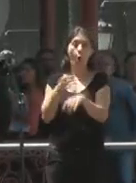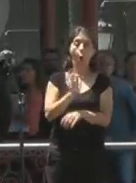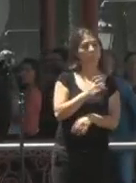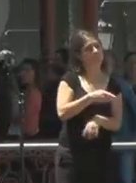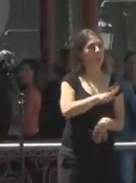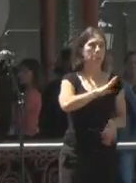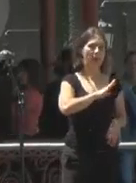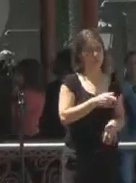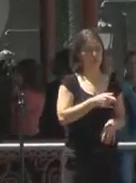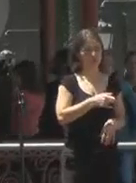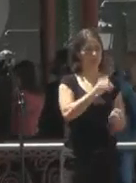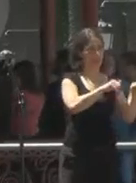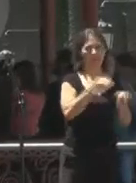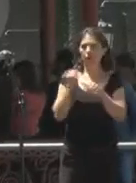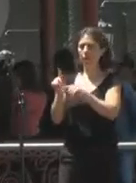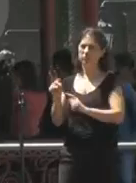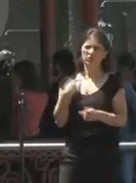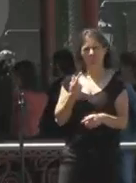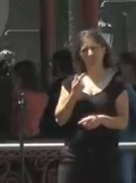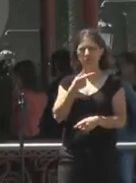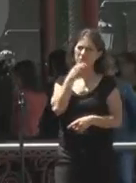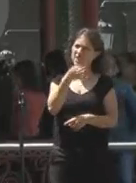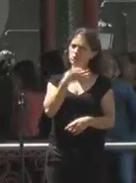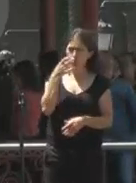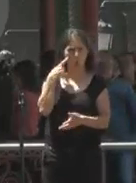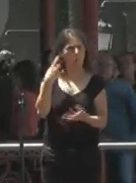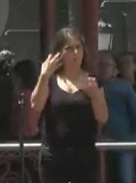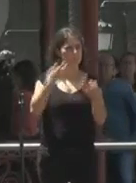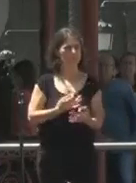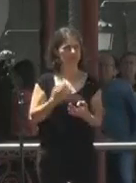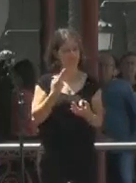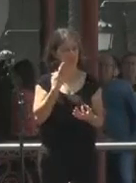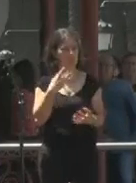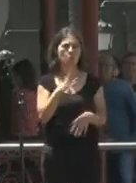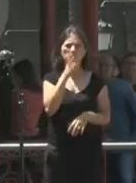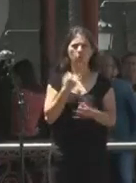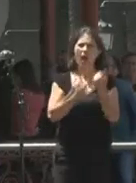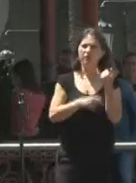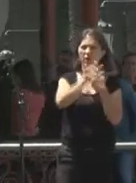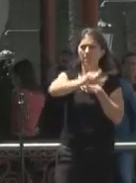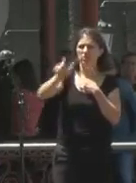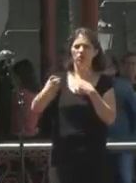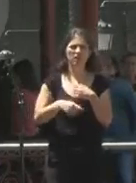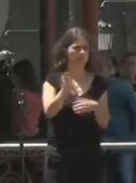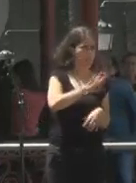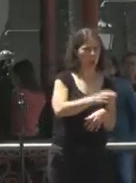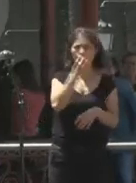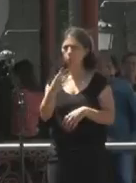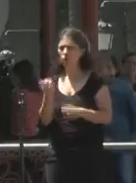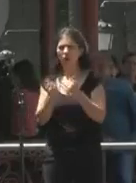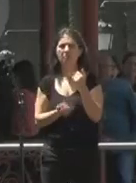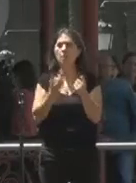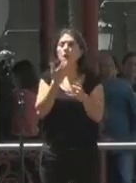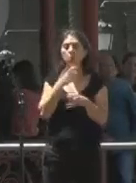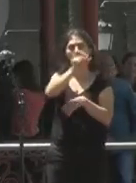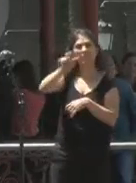A mí esa dialéctica me parece peligrosa, la de dividir a la ciudadanía entre buenos y malos. Honestamente, yo no creo que la gente que haya votado por el